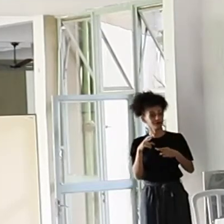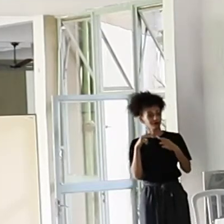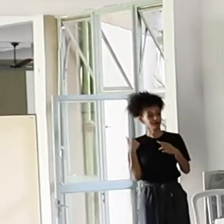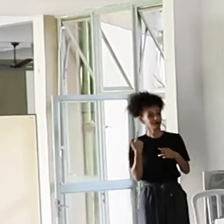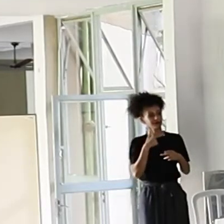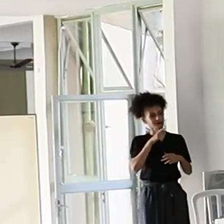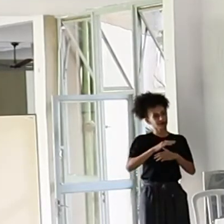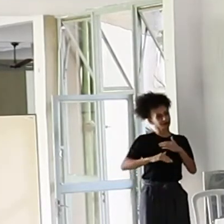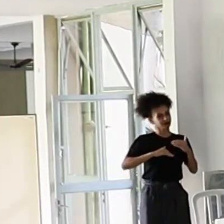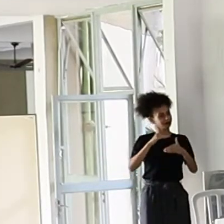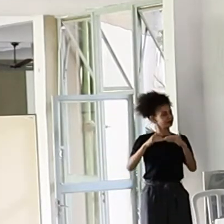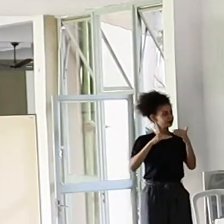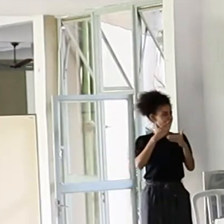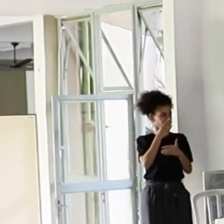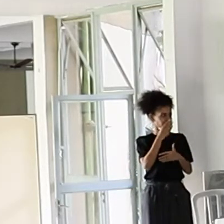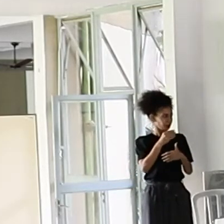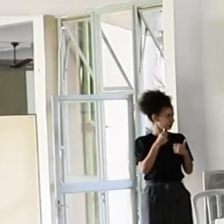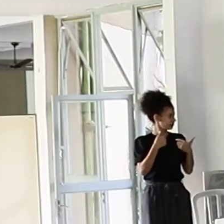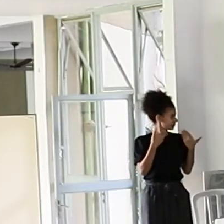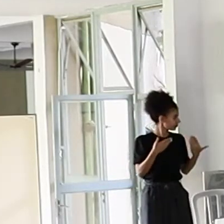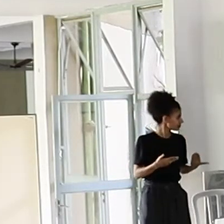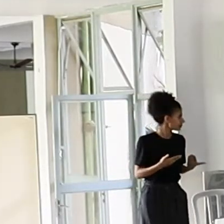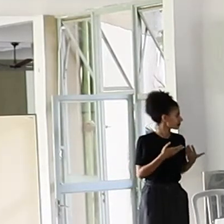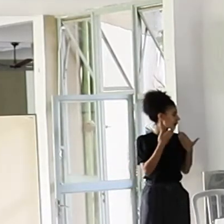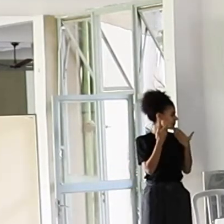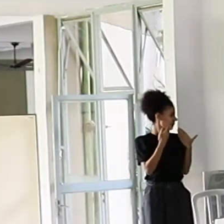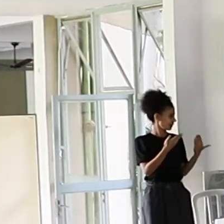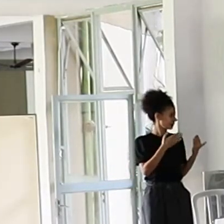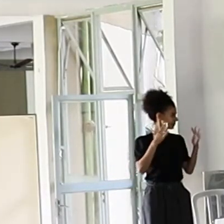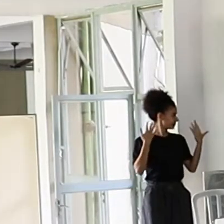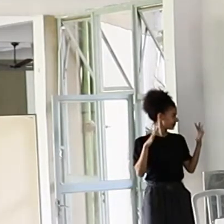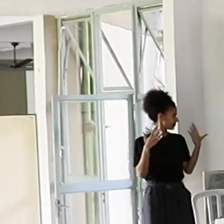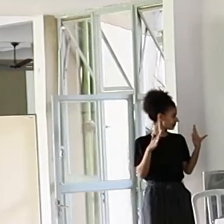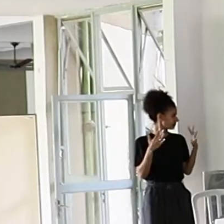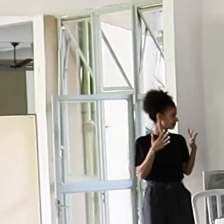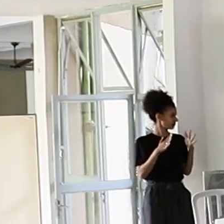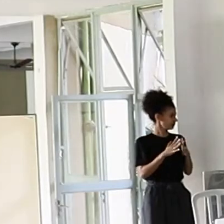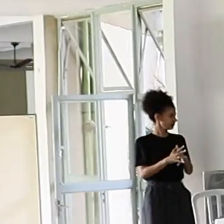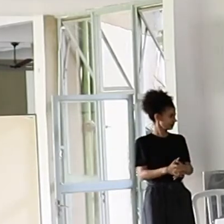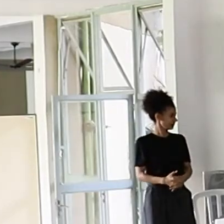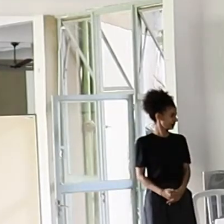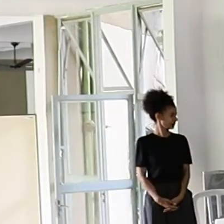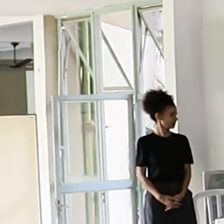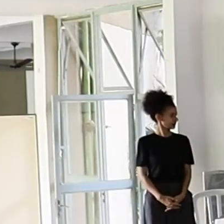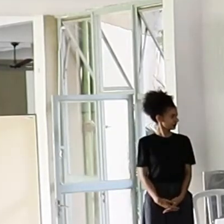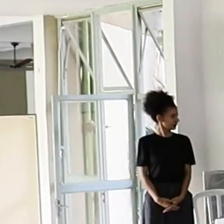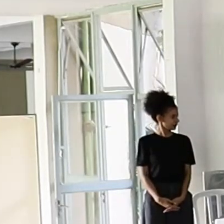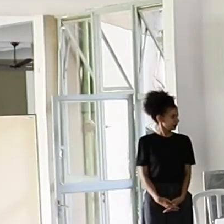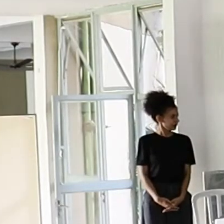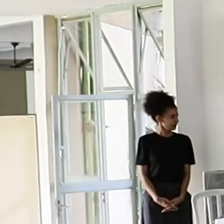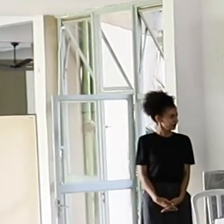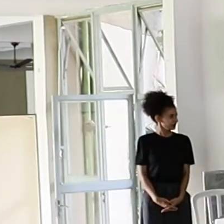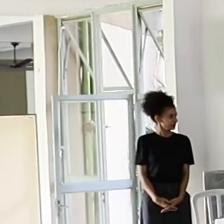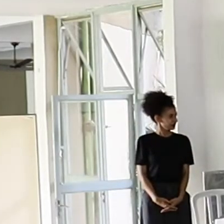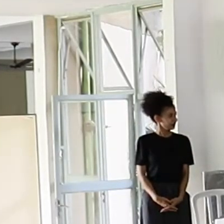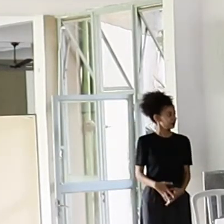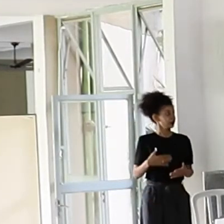contribuindo para o desenvolvimento do Guará é isso que só obrigada E aí